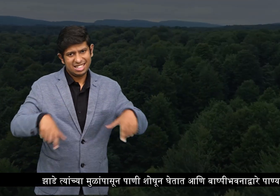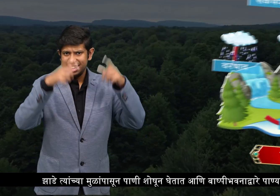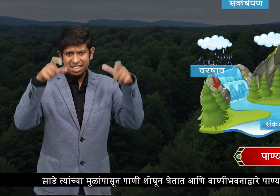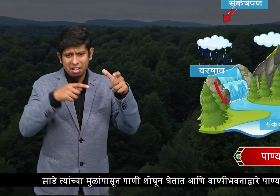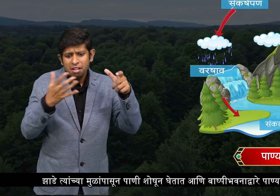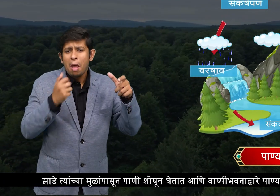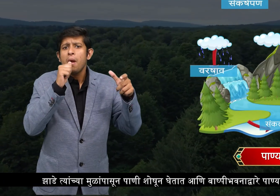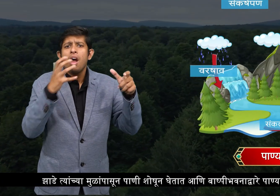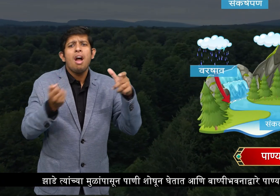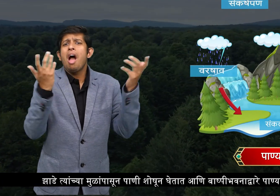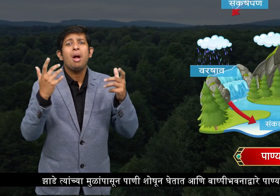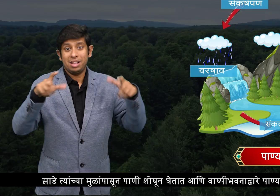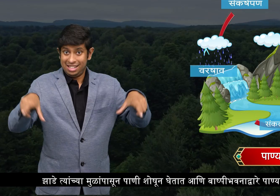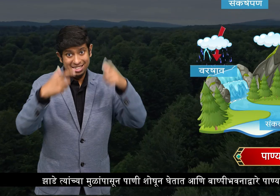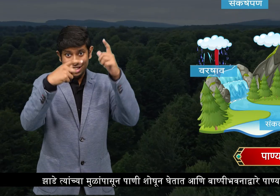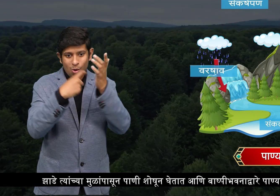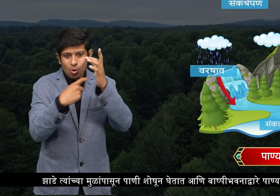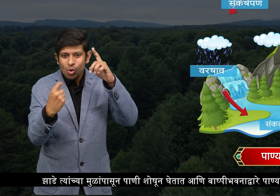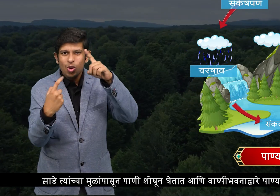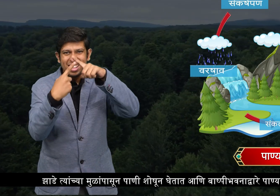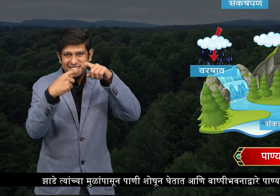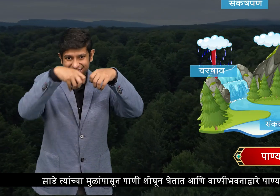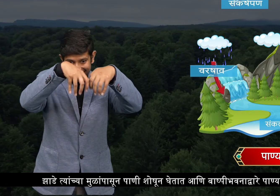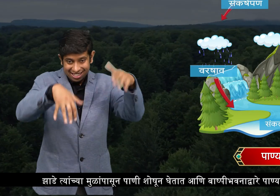झाडे त्यांचे मुळांपासून पाणी शोषून घेतात आणि